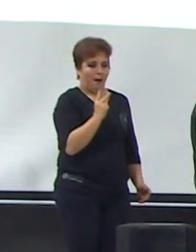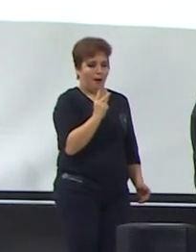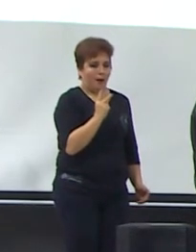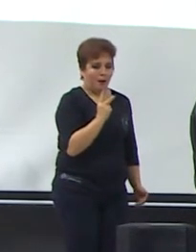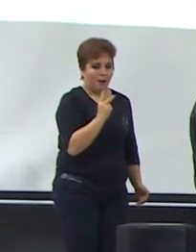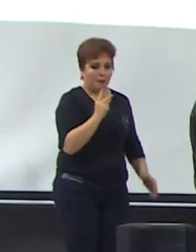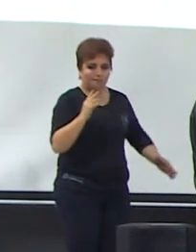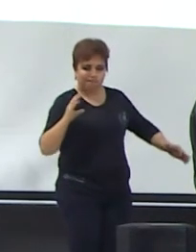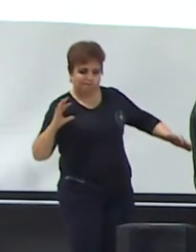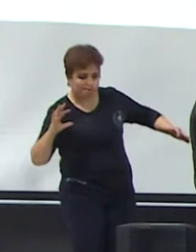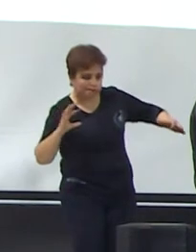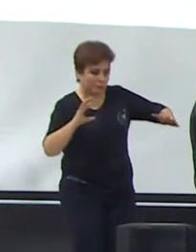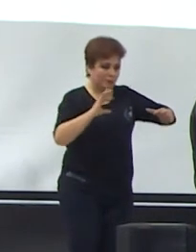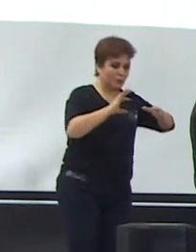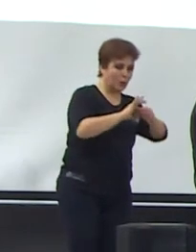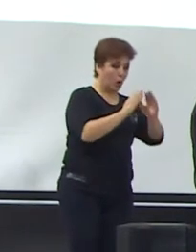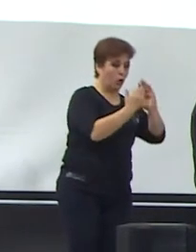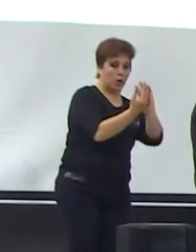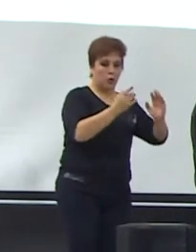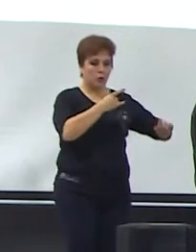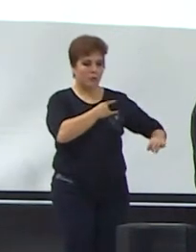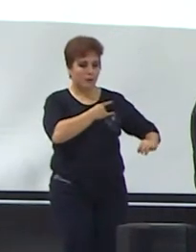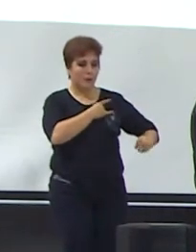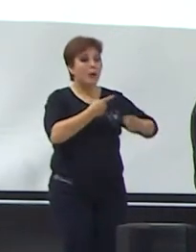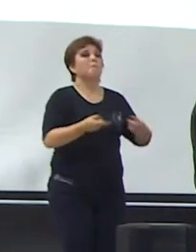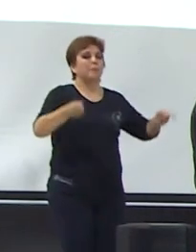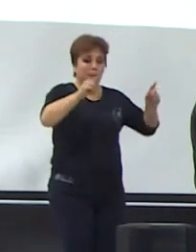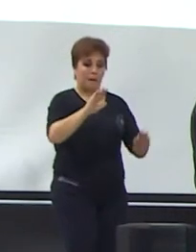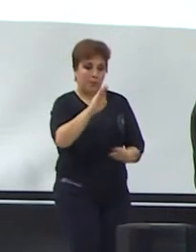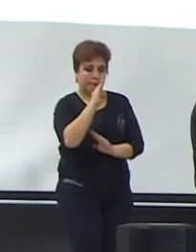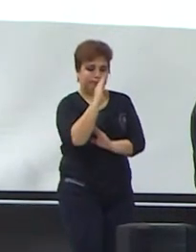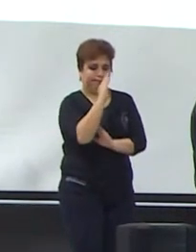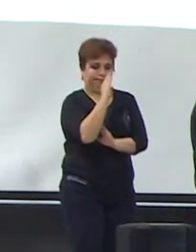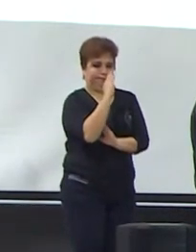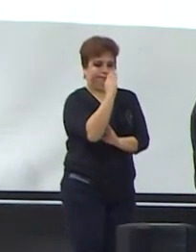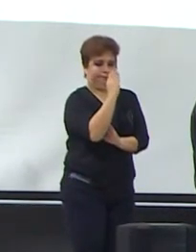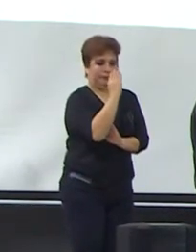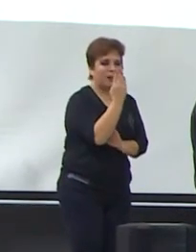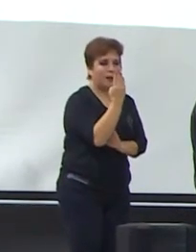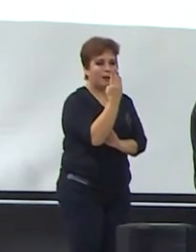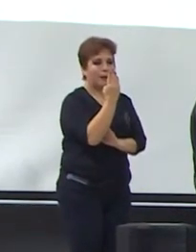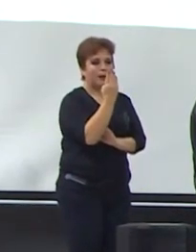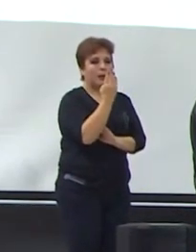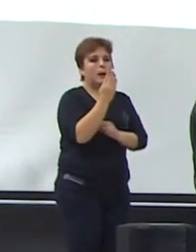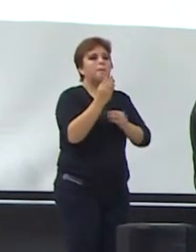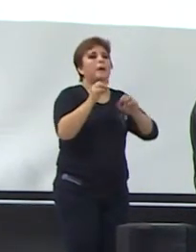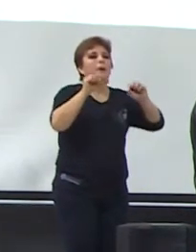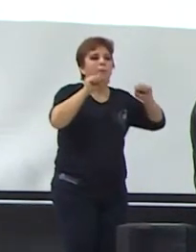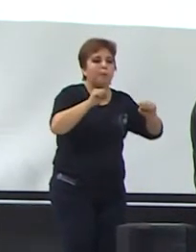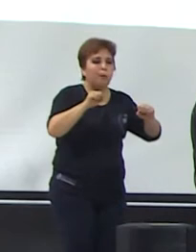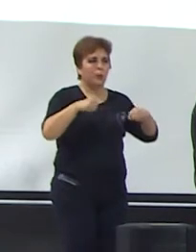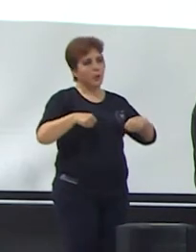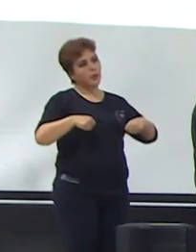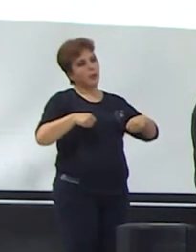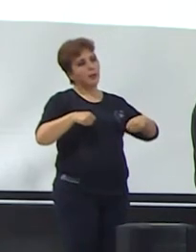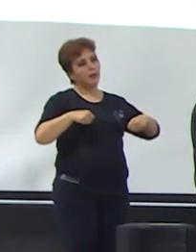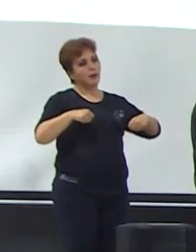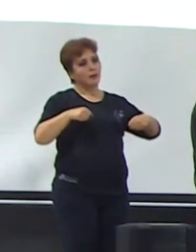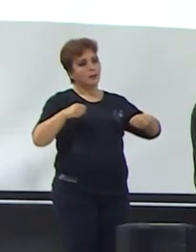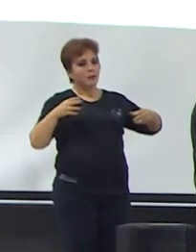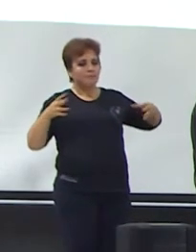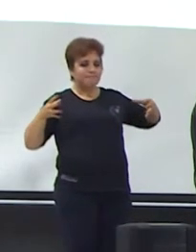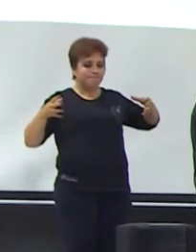con el colegio sino hacia los cambios y las transformaciones que tenemos que hacer en la universidad en el colegio para estar